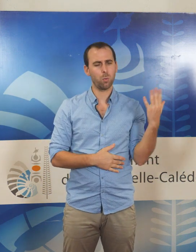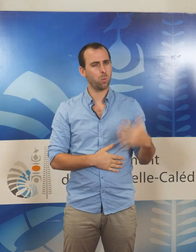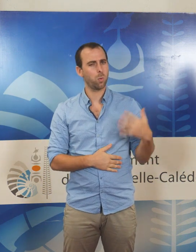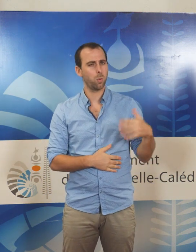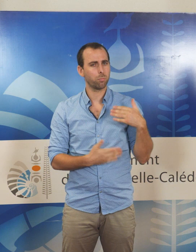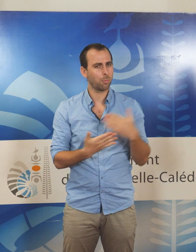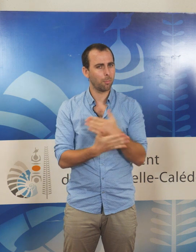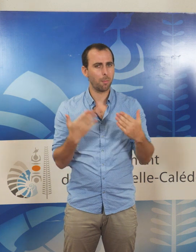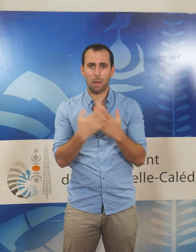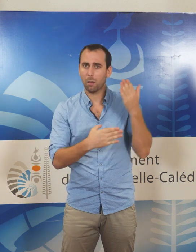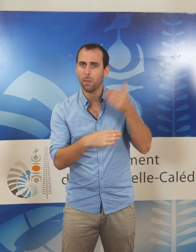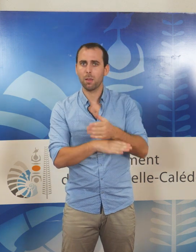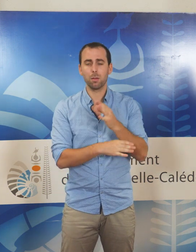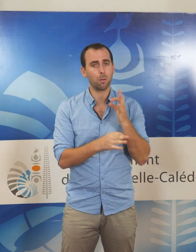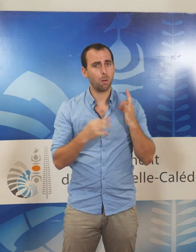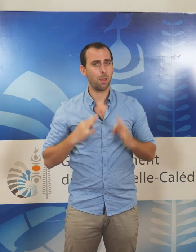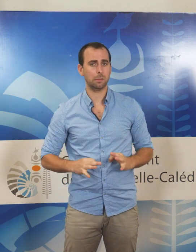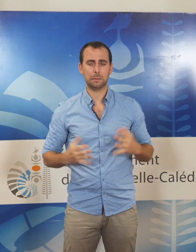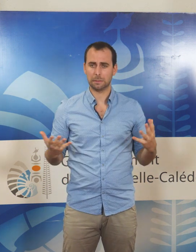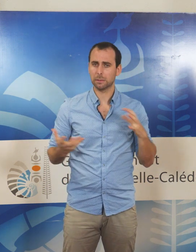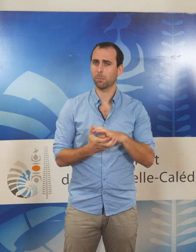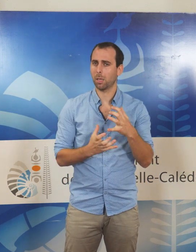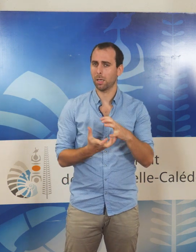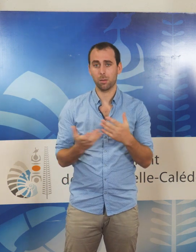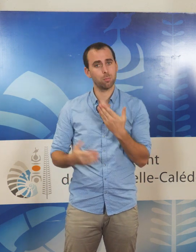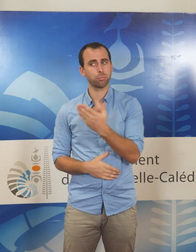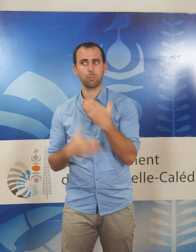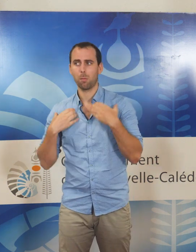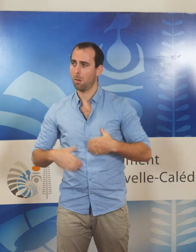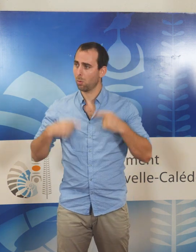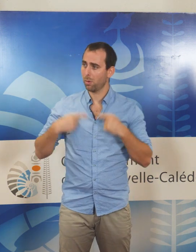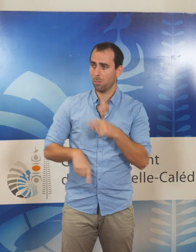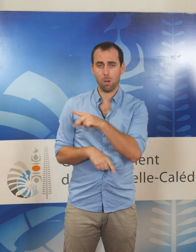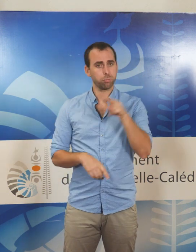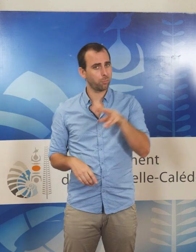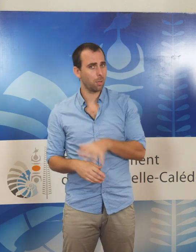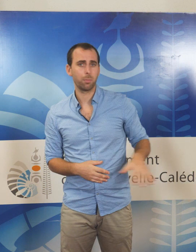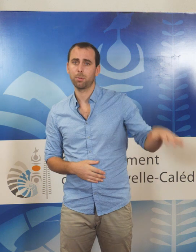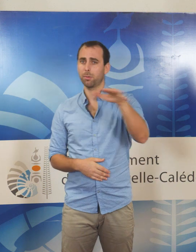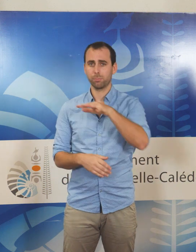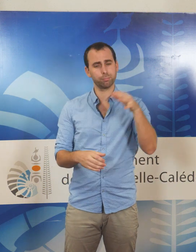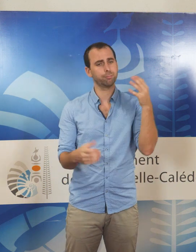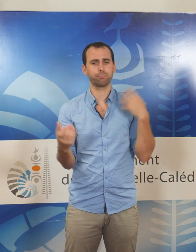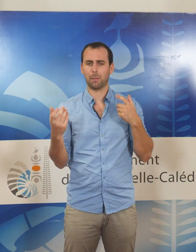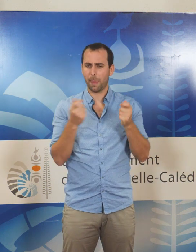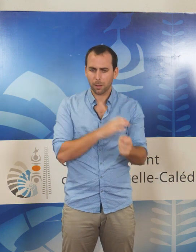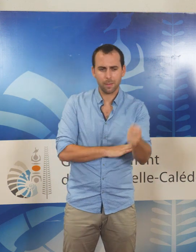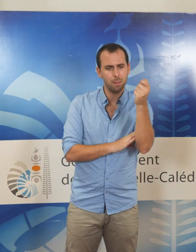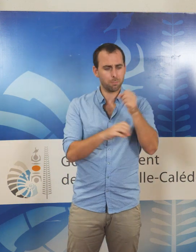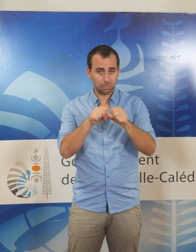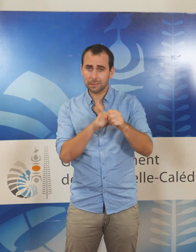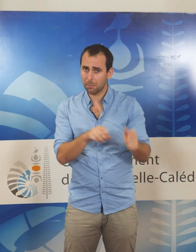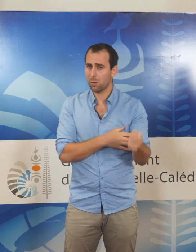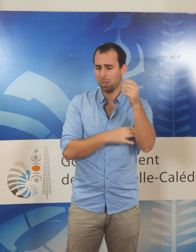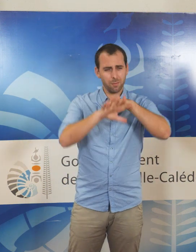préparer la rentrée scolaire. Donc la membre du gouvernement a félicité tout le personnel éducatif et tout le système éducatif